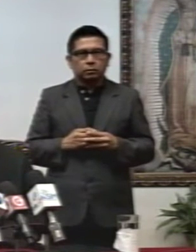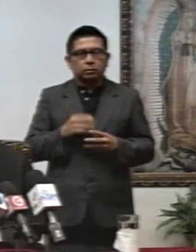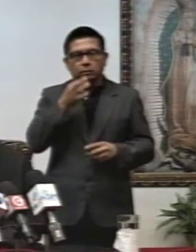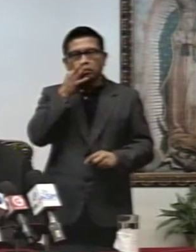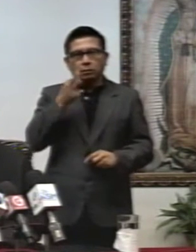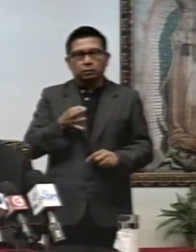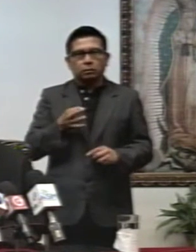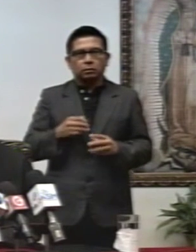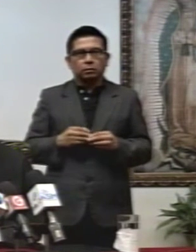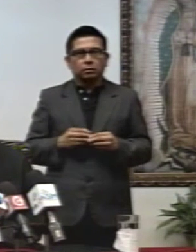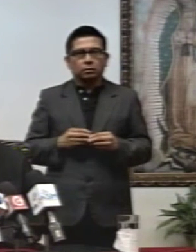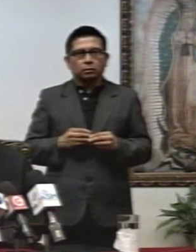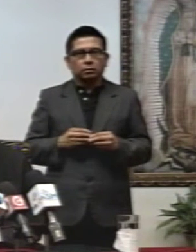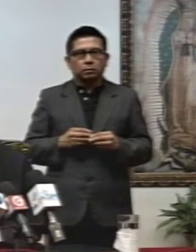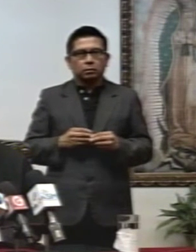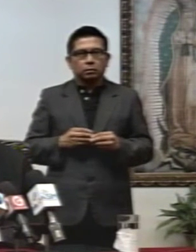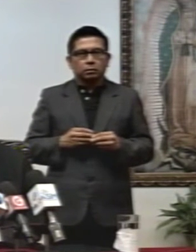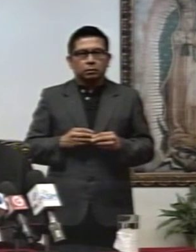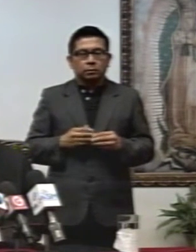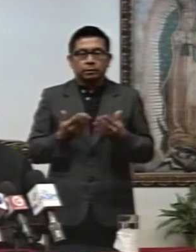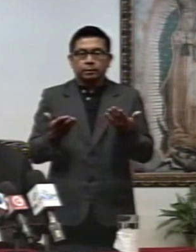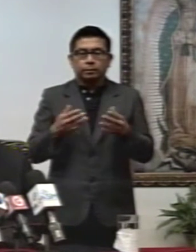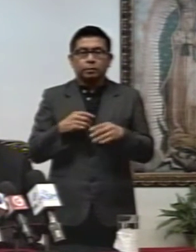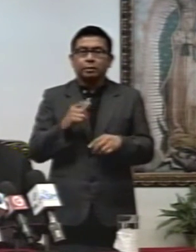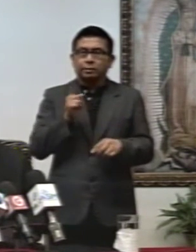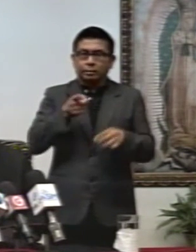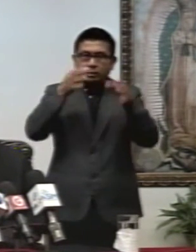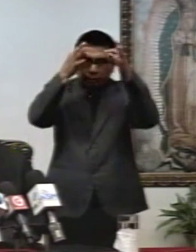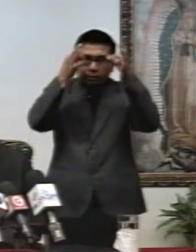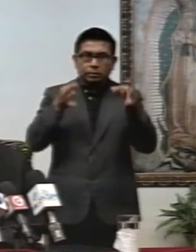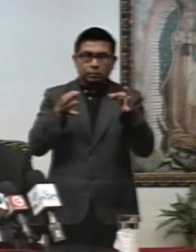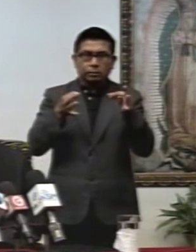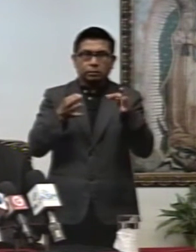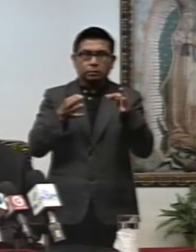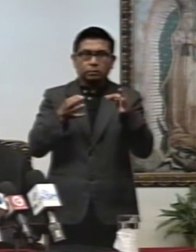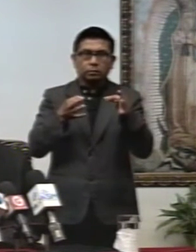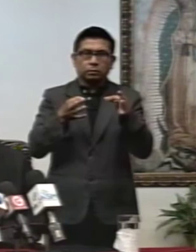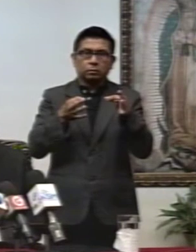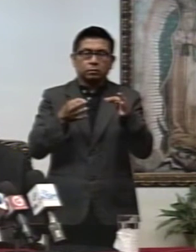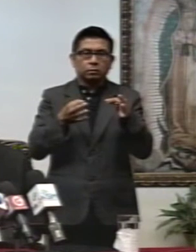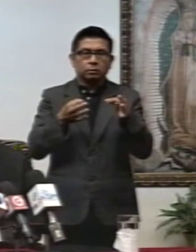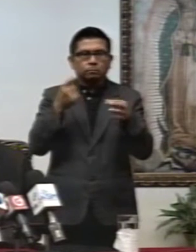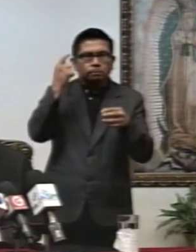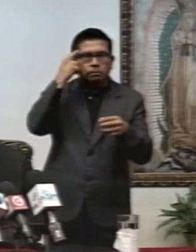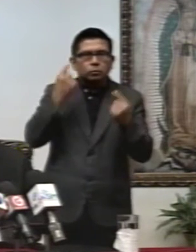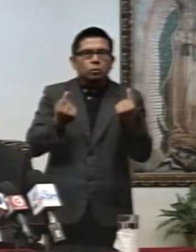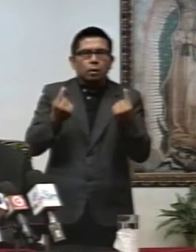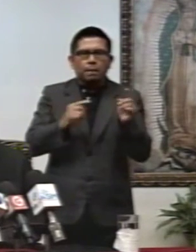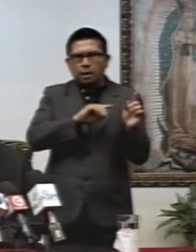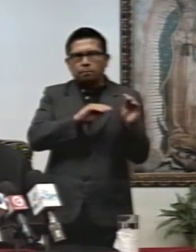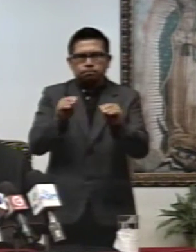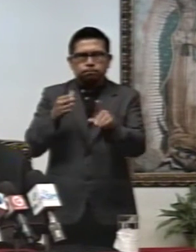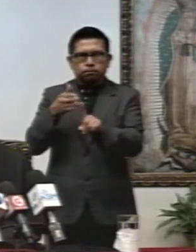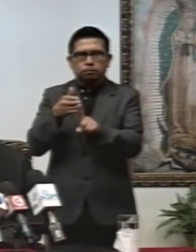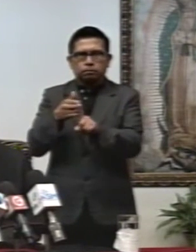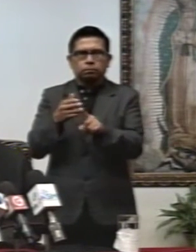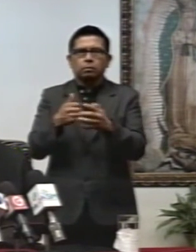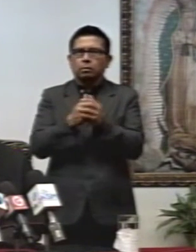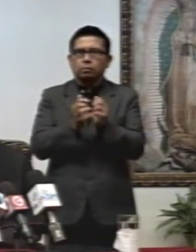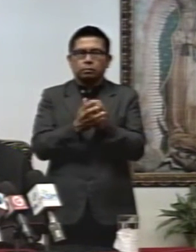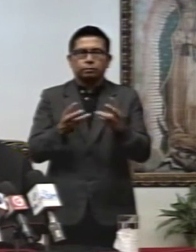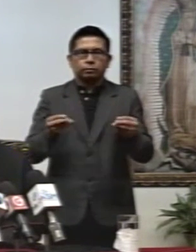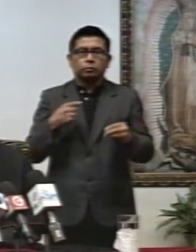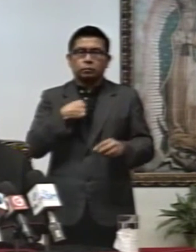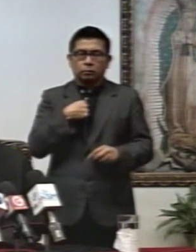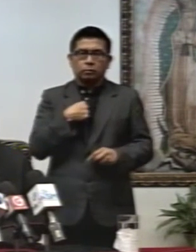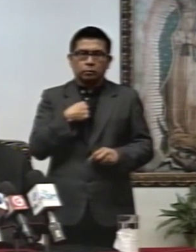dudas. Y deberán tomarse las medidas que se deben tomar. Y yo